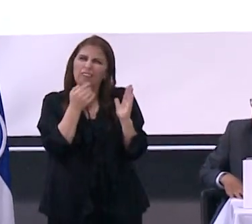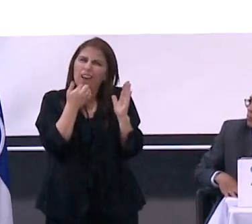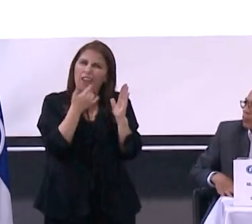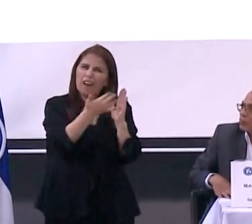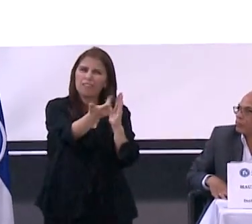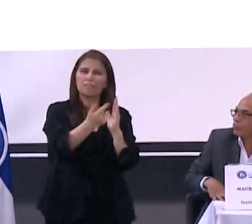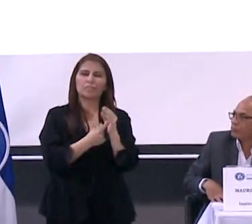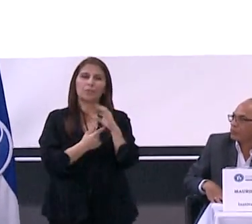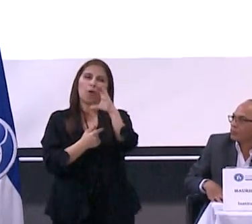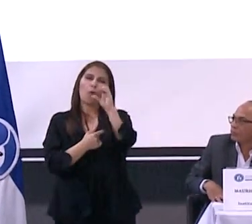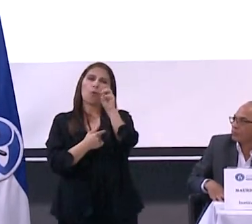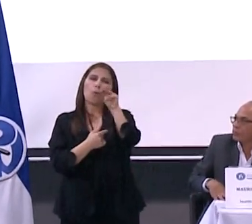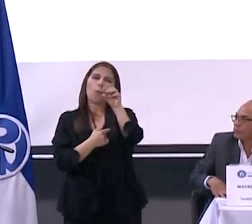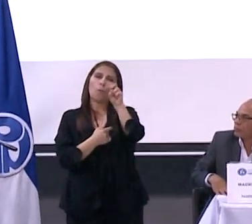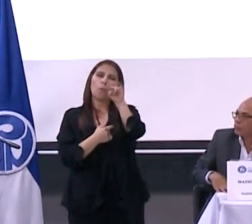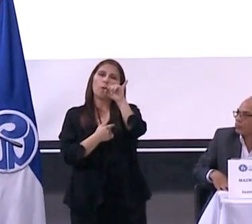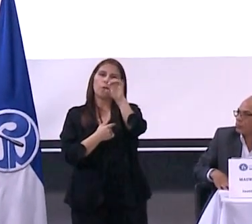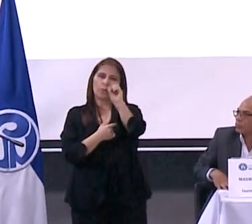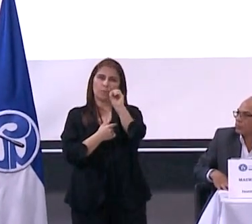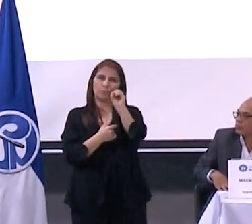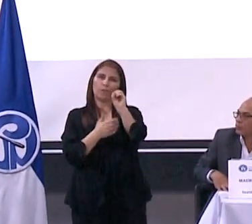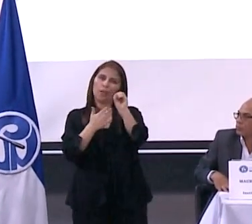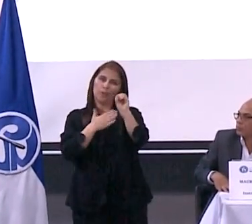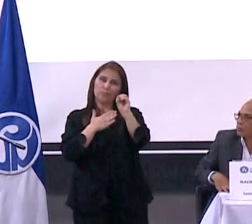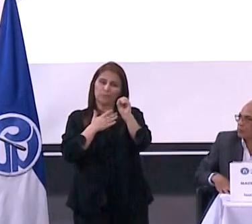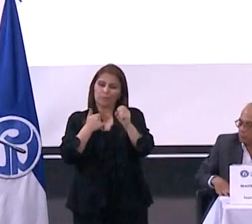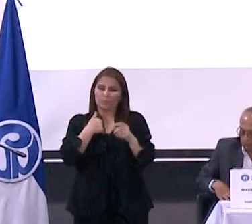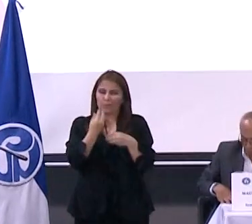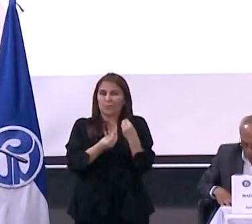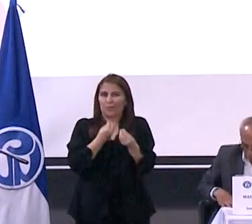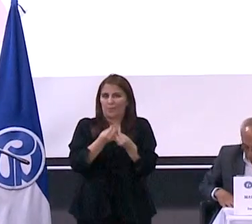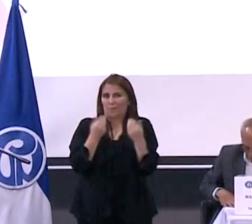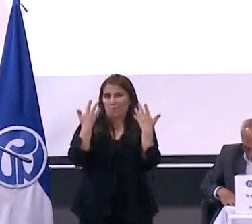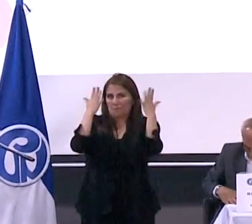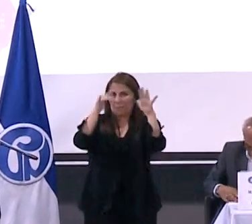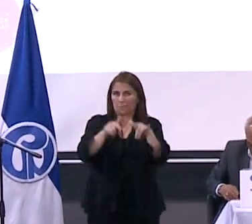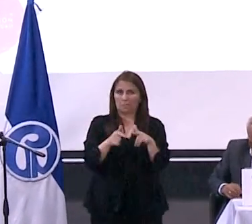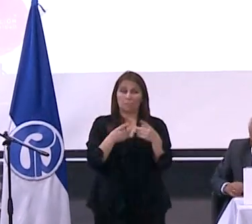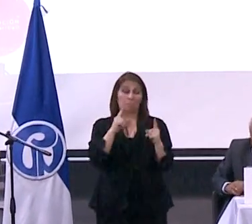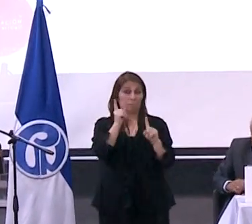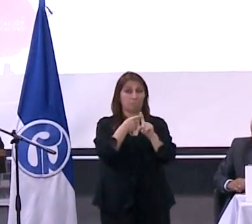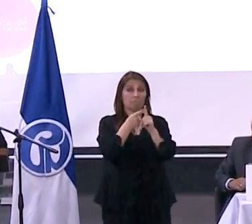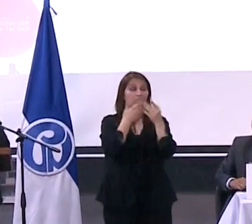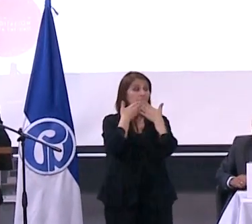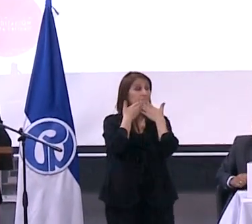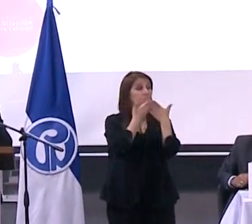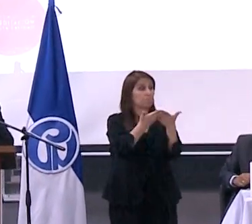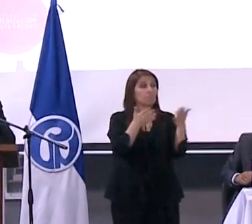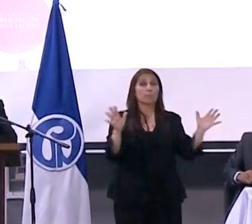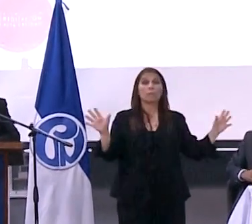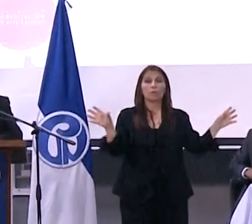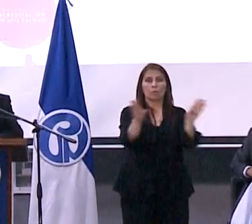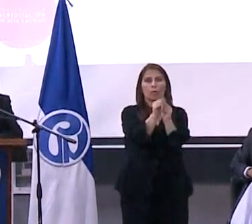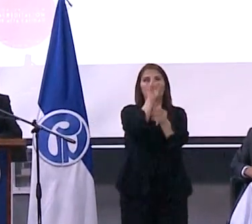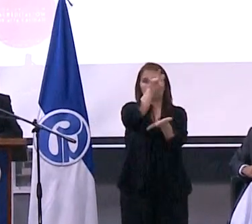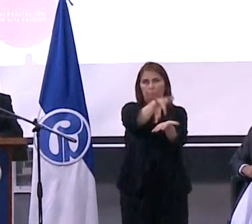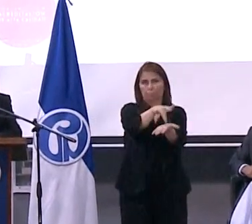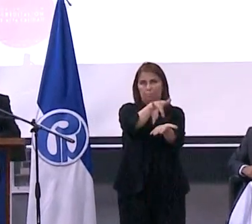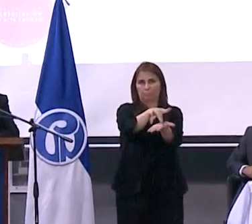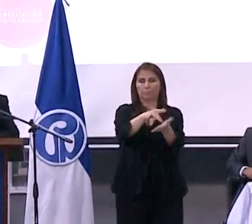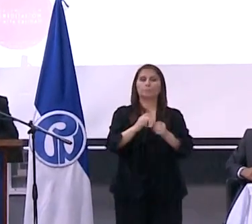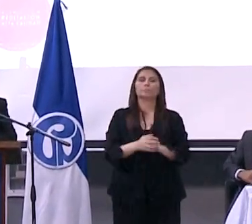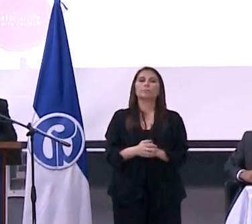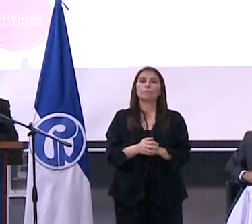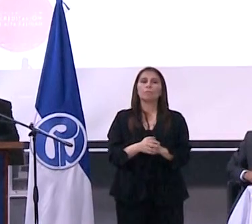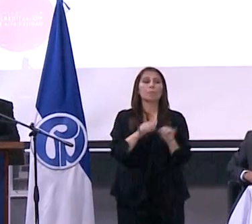es mi parte en esta celebración quiero iniciar agradeciendo a todos su presencia también a las personas